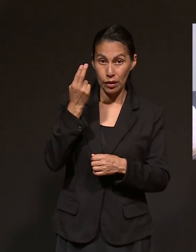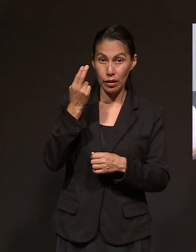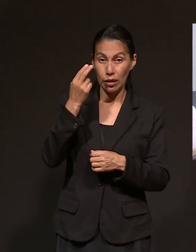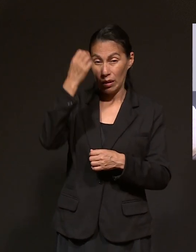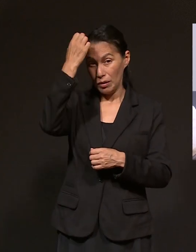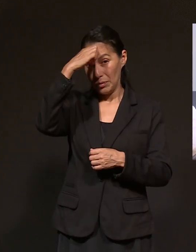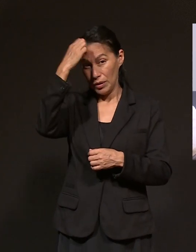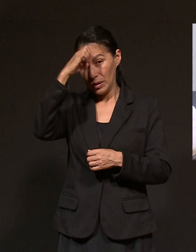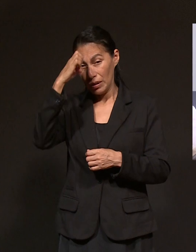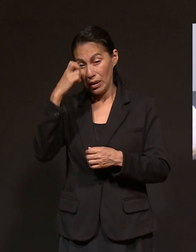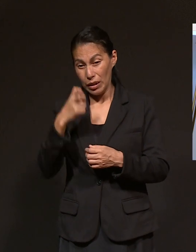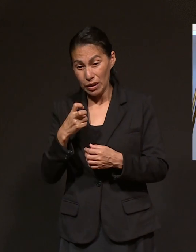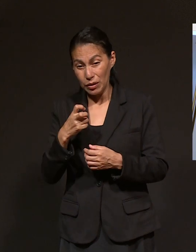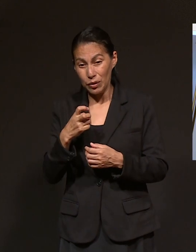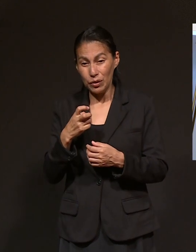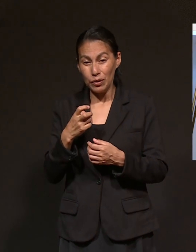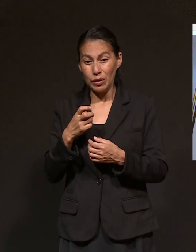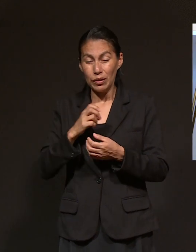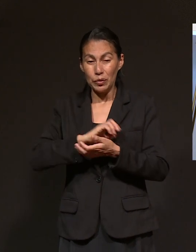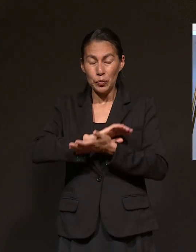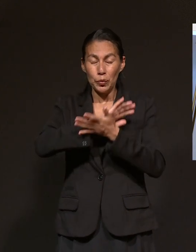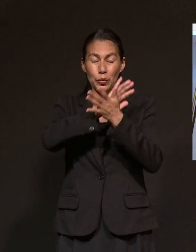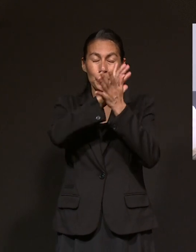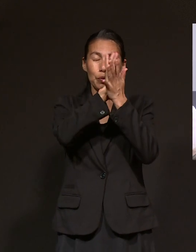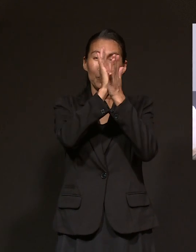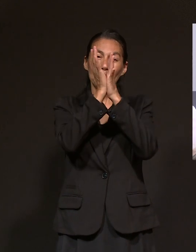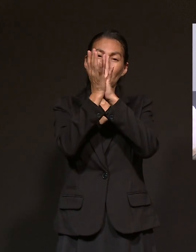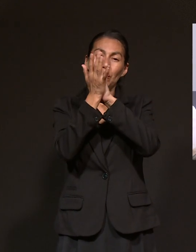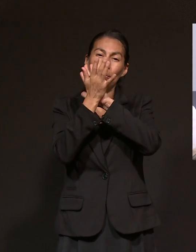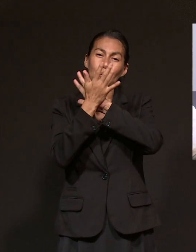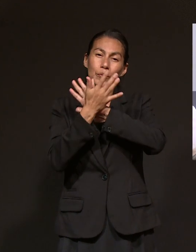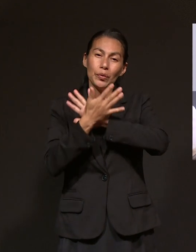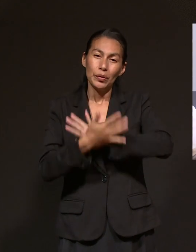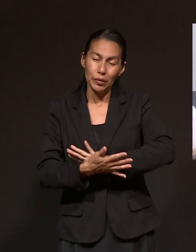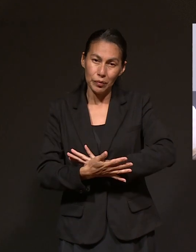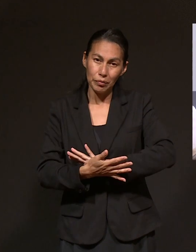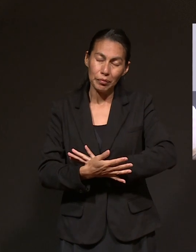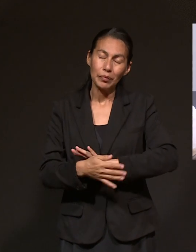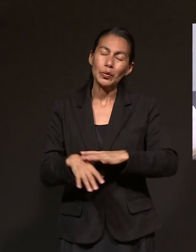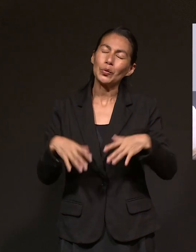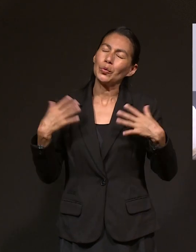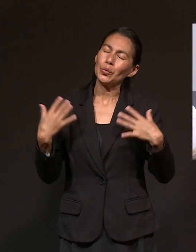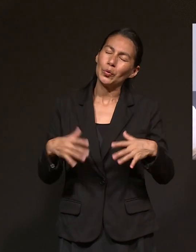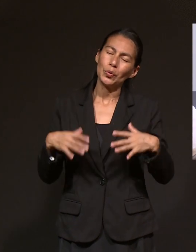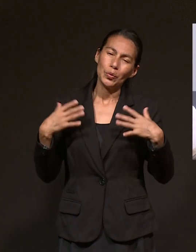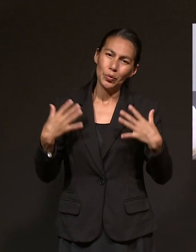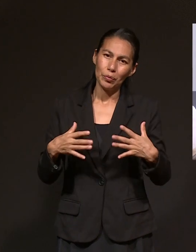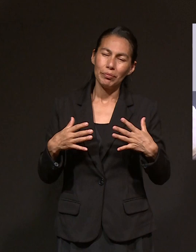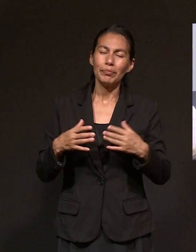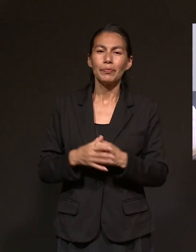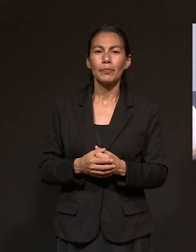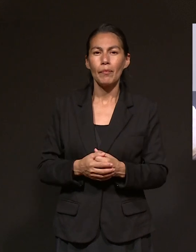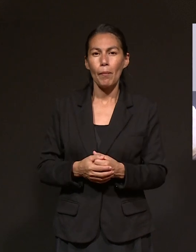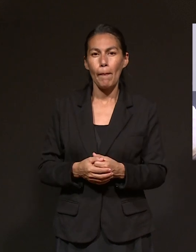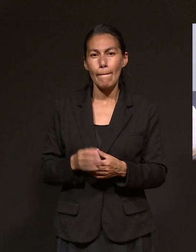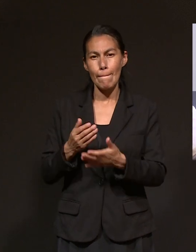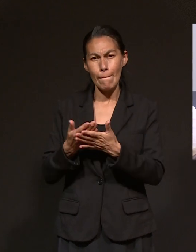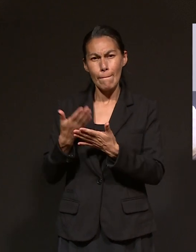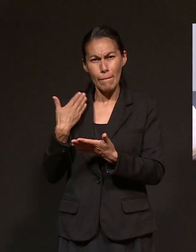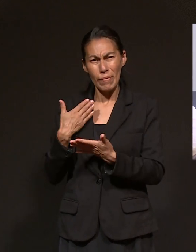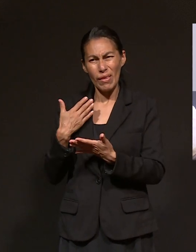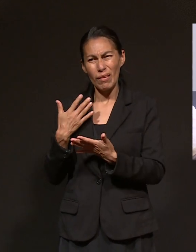en la universidad que me ayudó, me cambió, me transformó, me volvió, considero yo